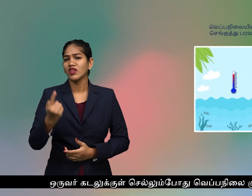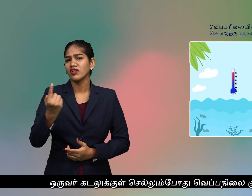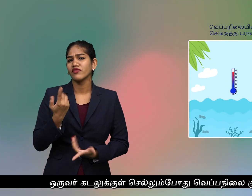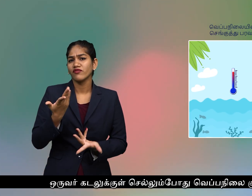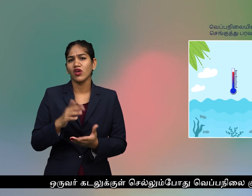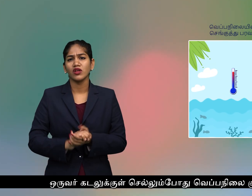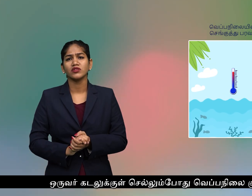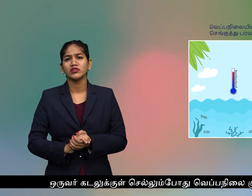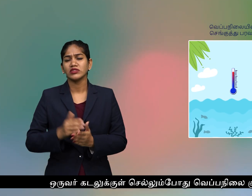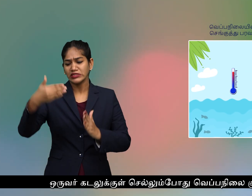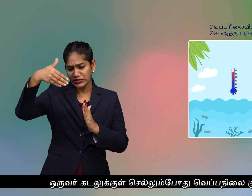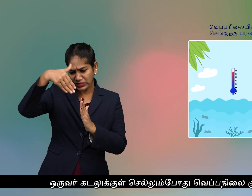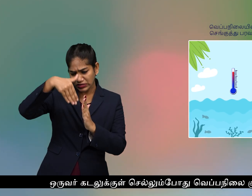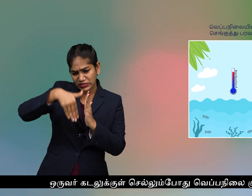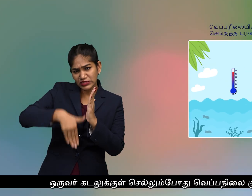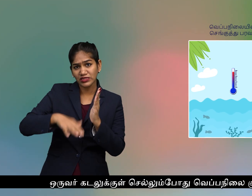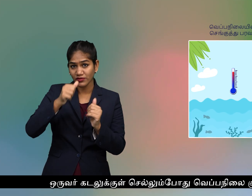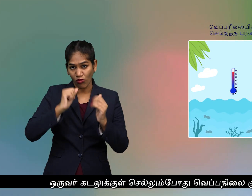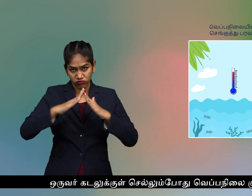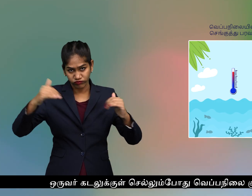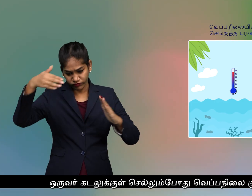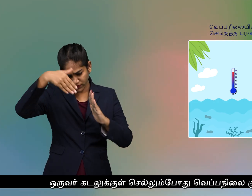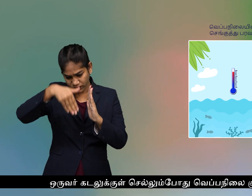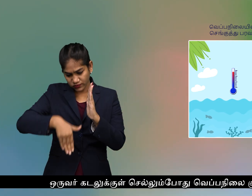ஒருவர் கடலுக்குள் செல்லும்போது வெப்பநிலை குறைகிறது.